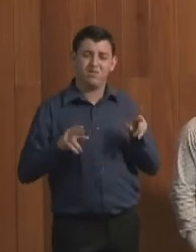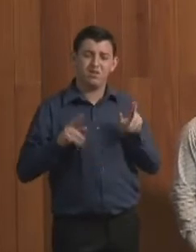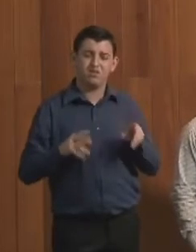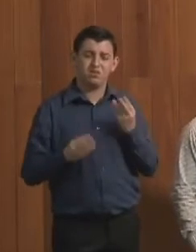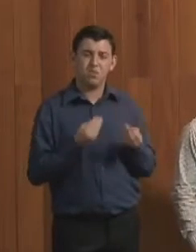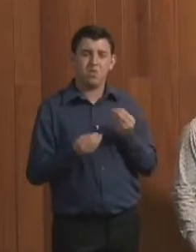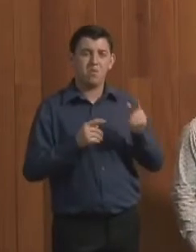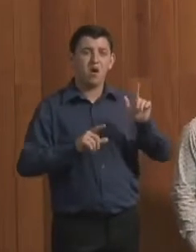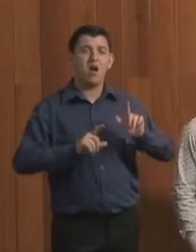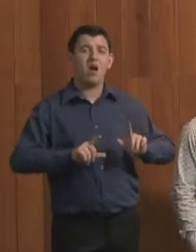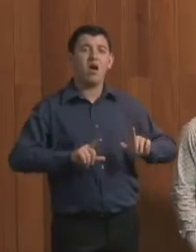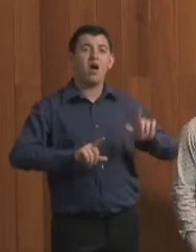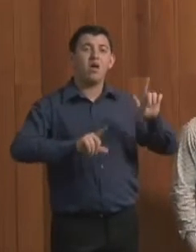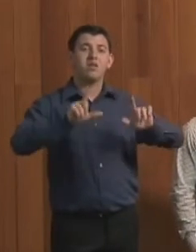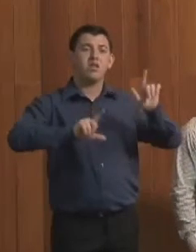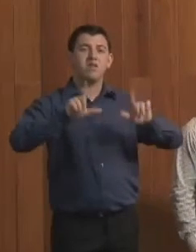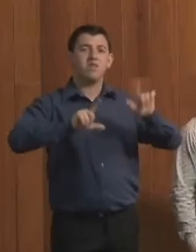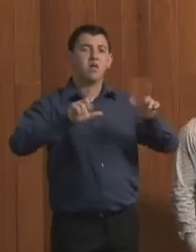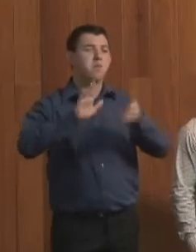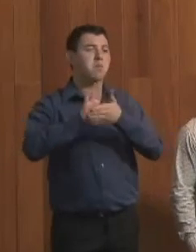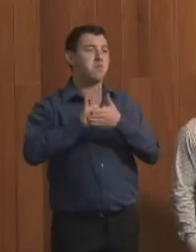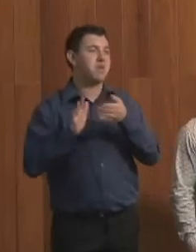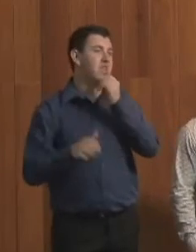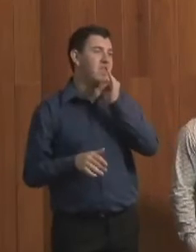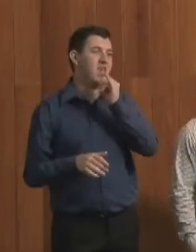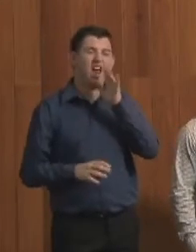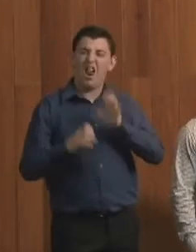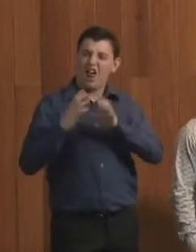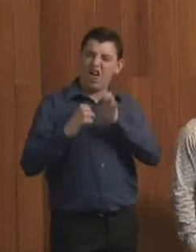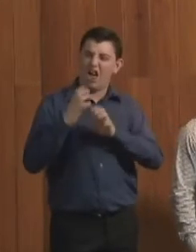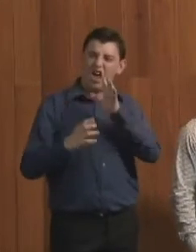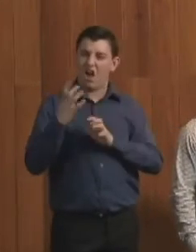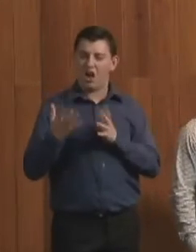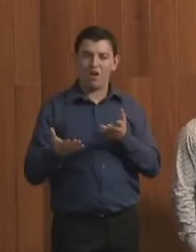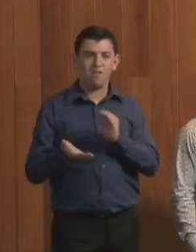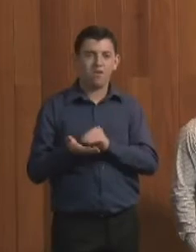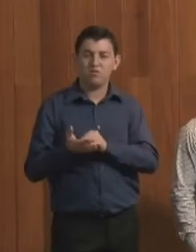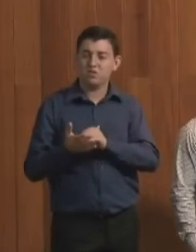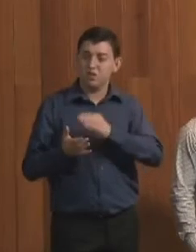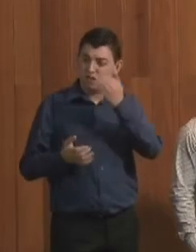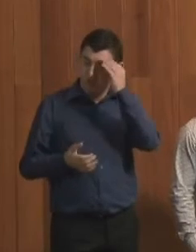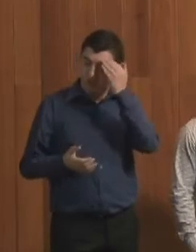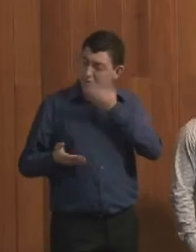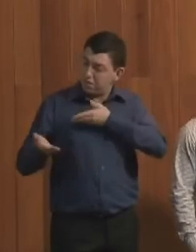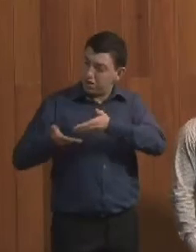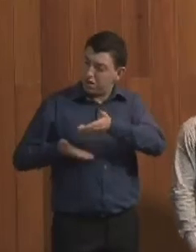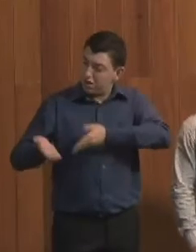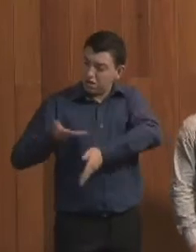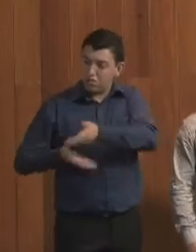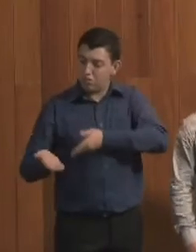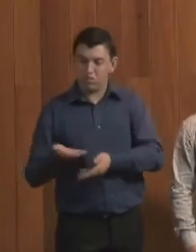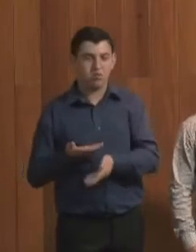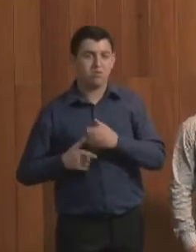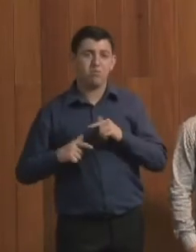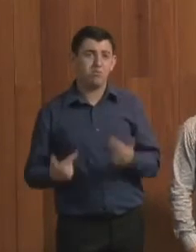são de brigas ou desentendimentos entre eles, porque a maioria desses crimes são